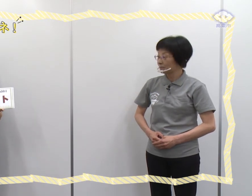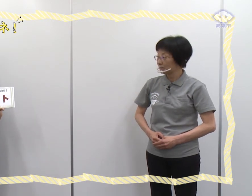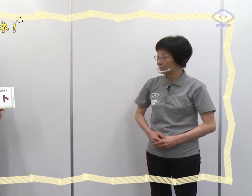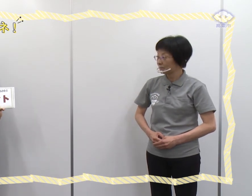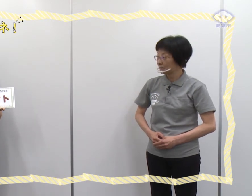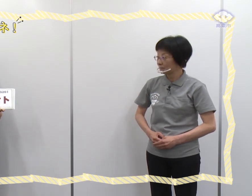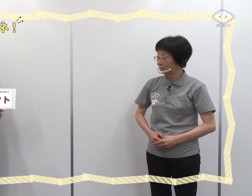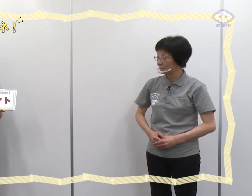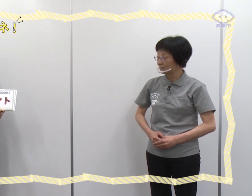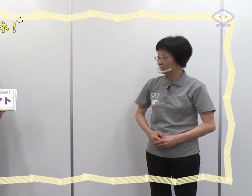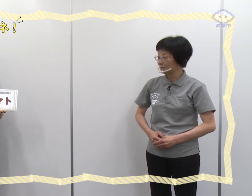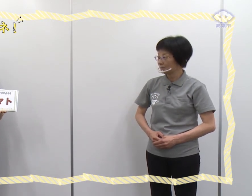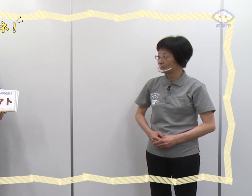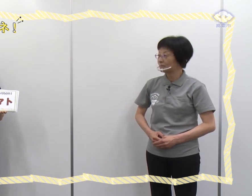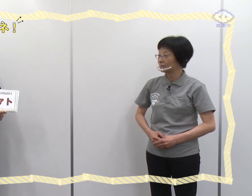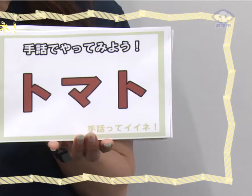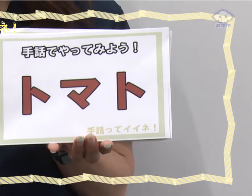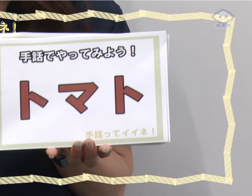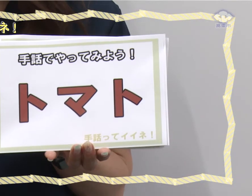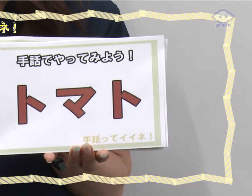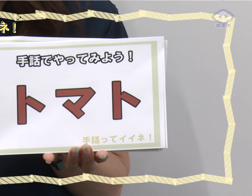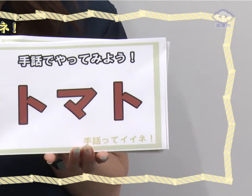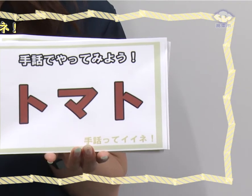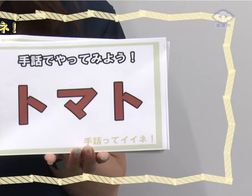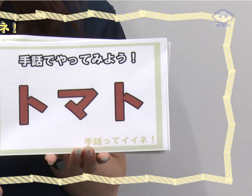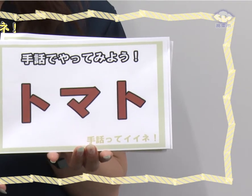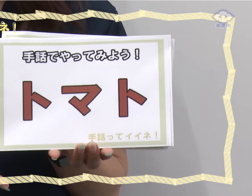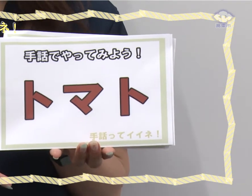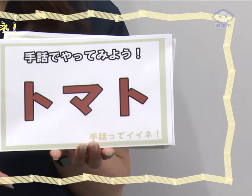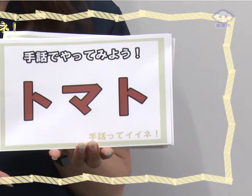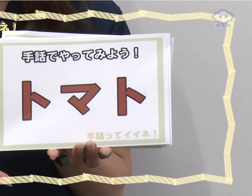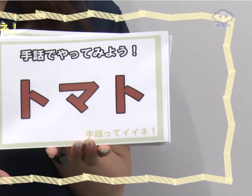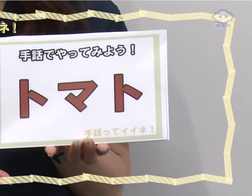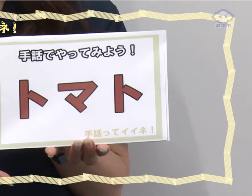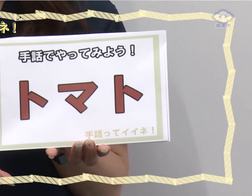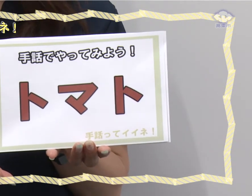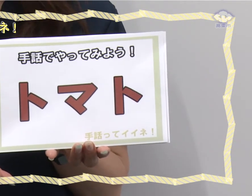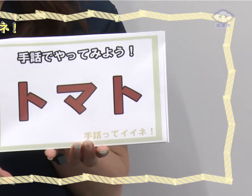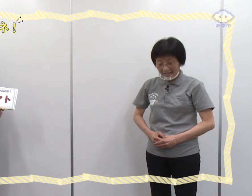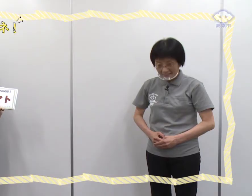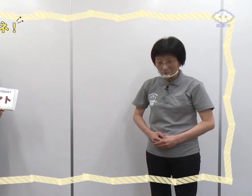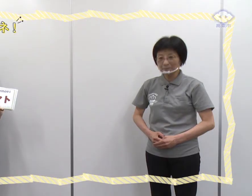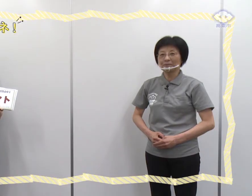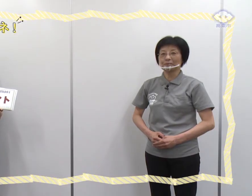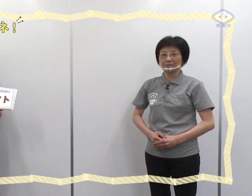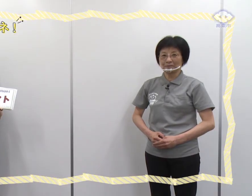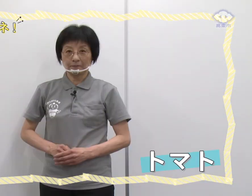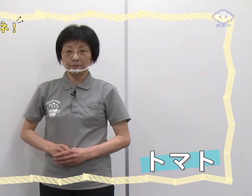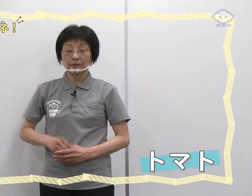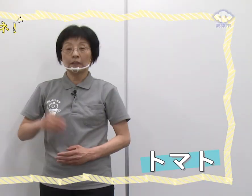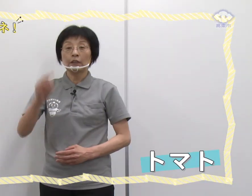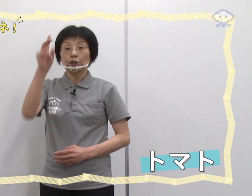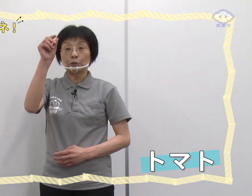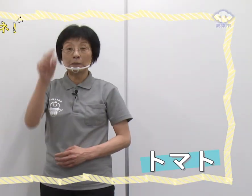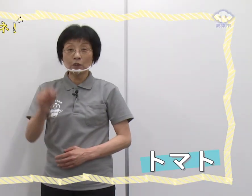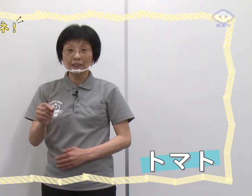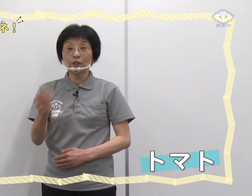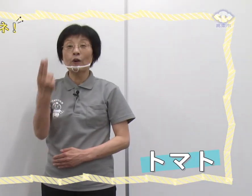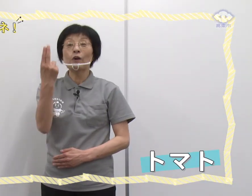高橋市の名産のこちらトマト、トマトはどう表現しますか？ はい、指文字の